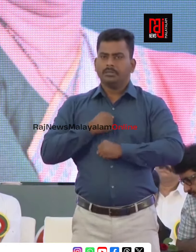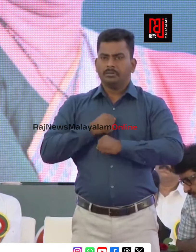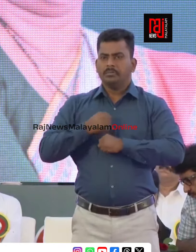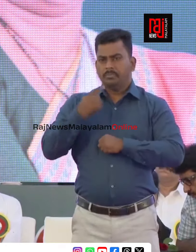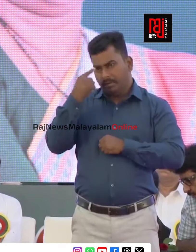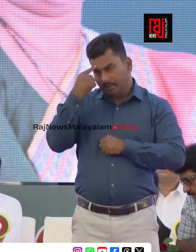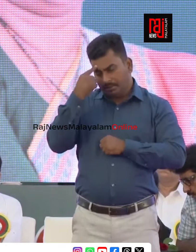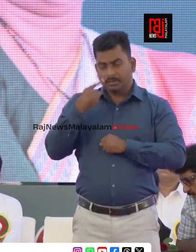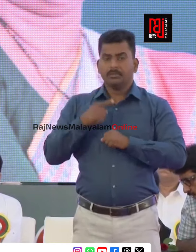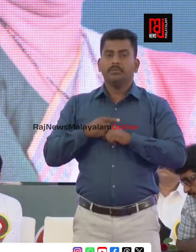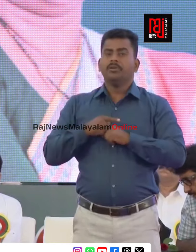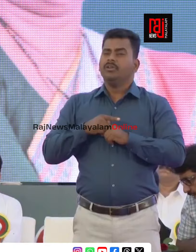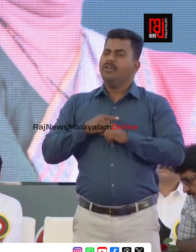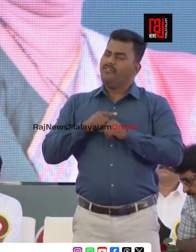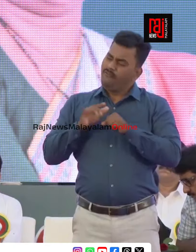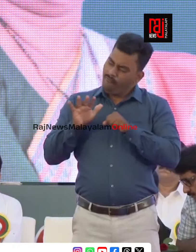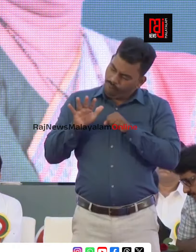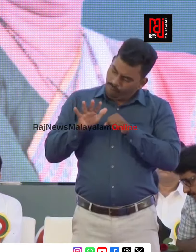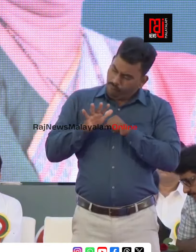പരമാവധി ഇടങ്ങൾ